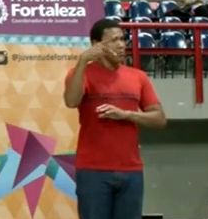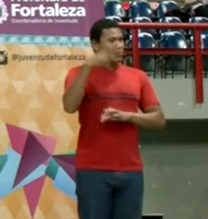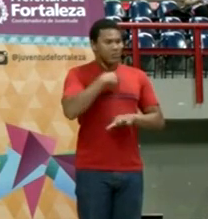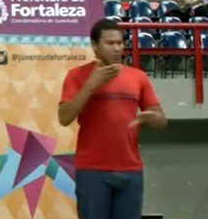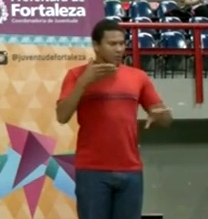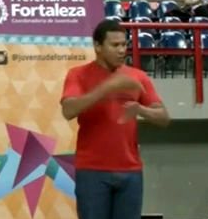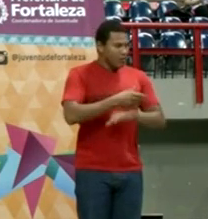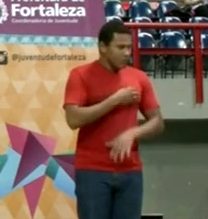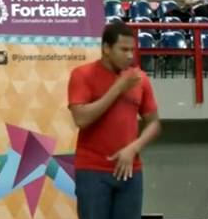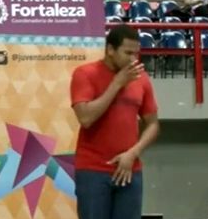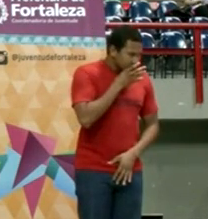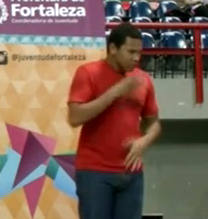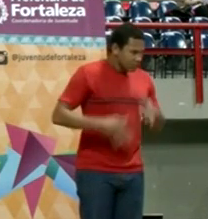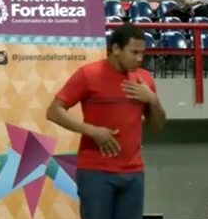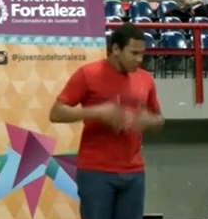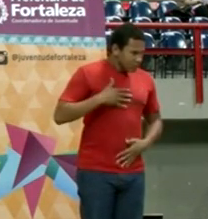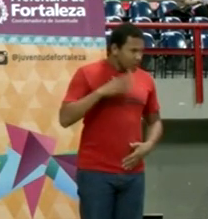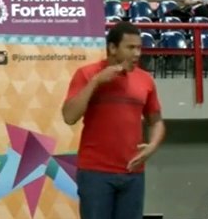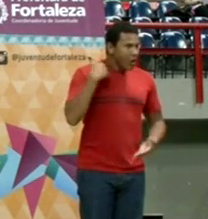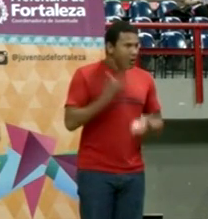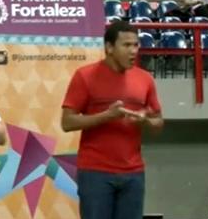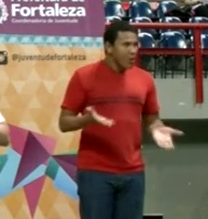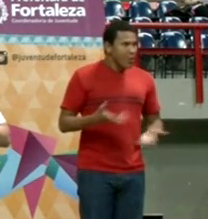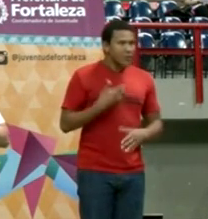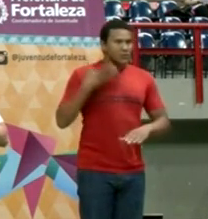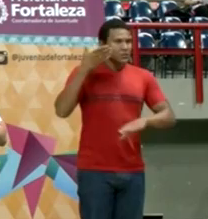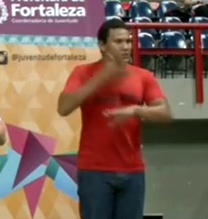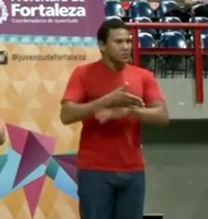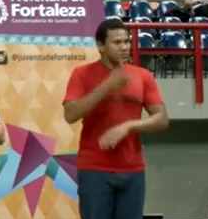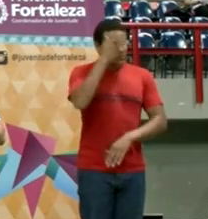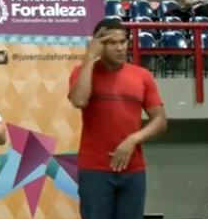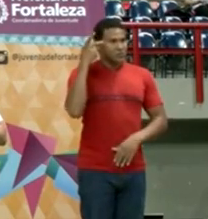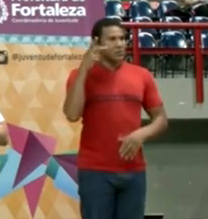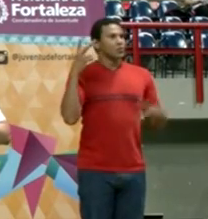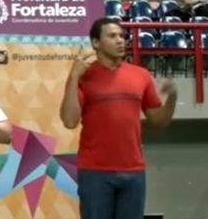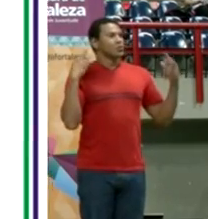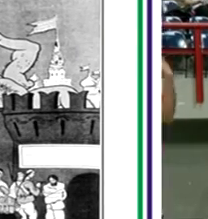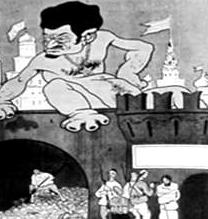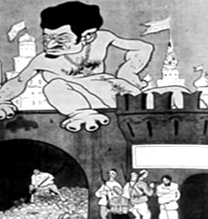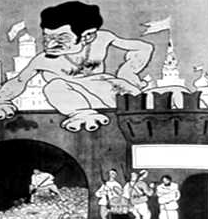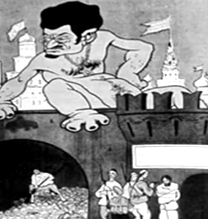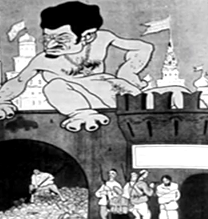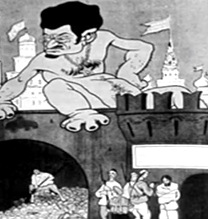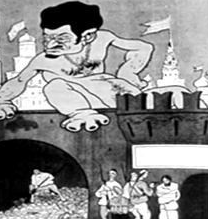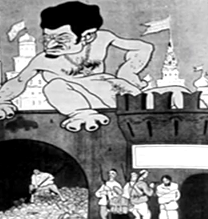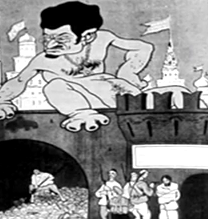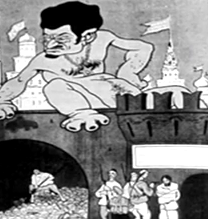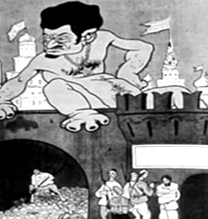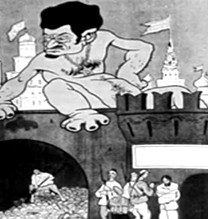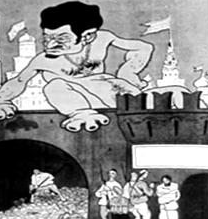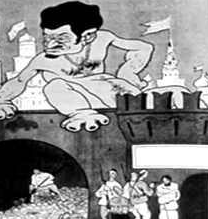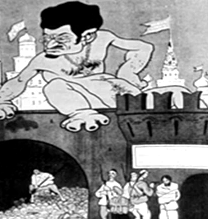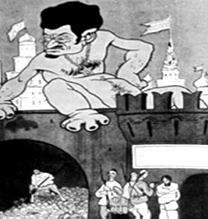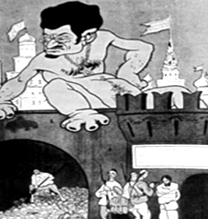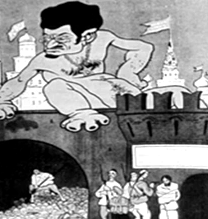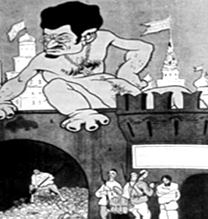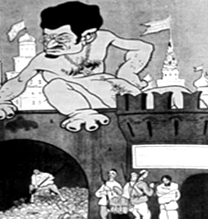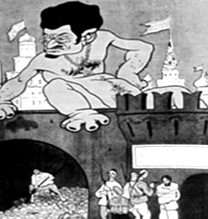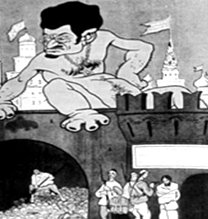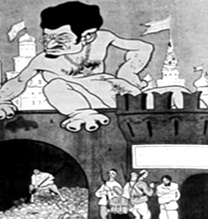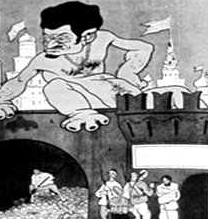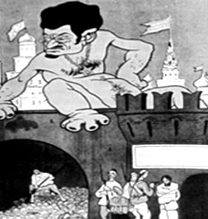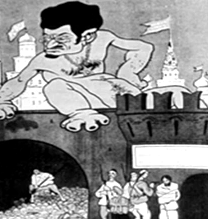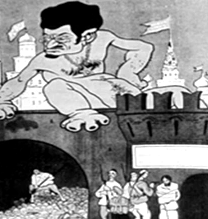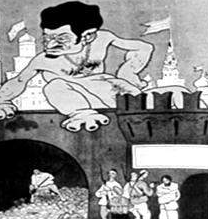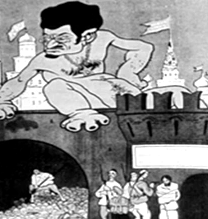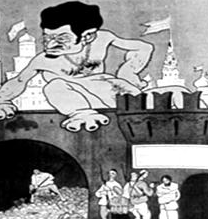visitação cultural ver o corpo do Lenin hoje. Quando o Lenin morreu, cara, os 2 líderes vão brigar. O Trotsky e o Stalin. Por